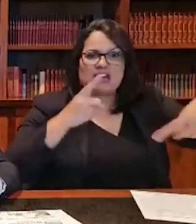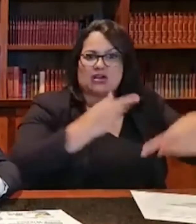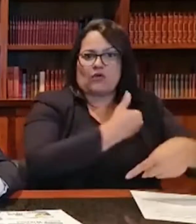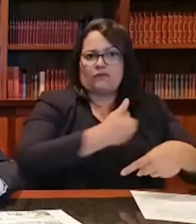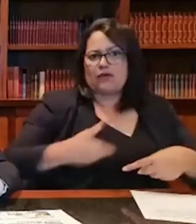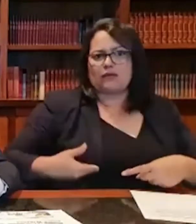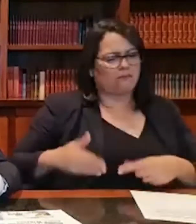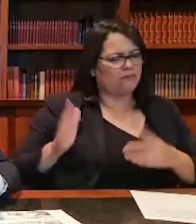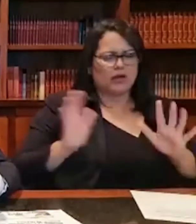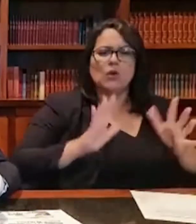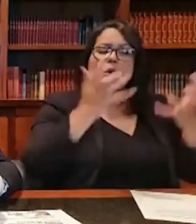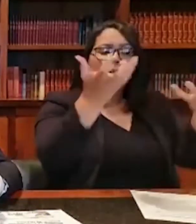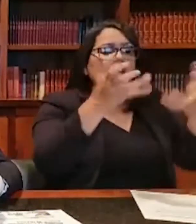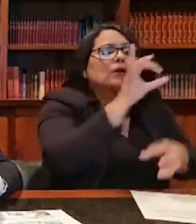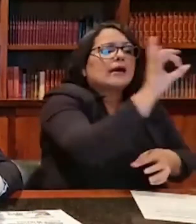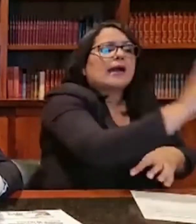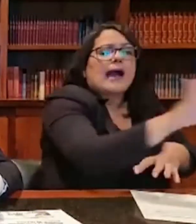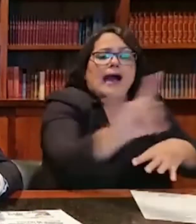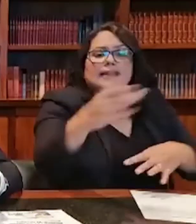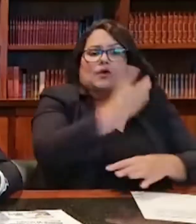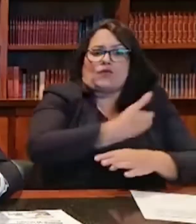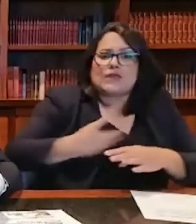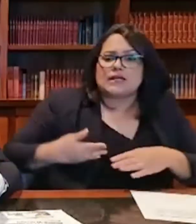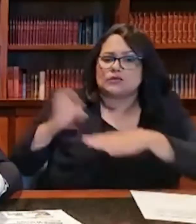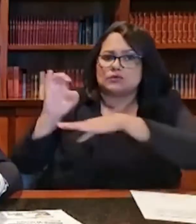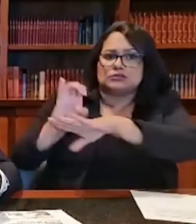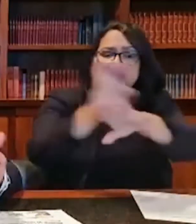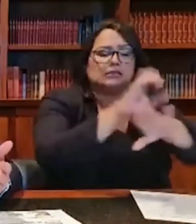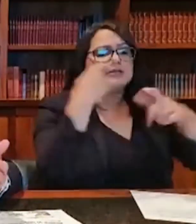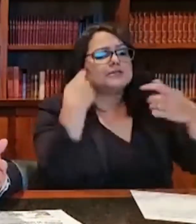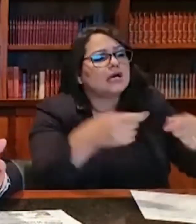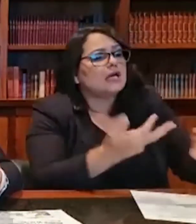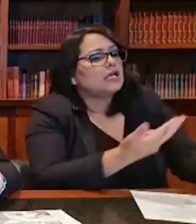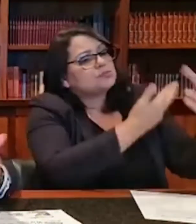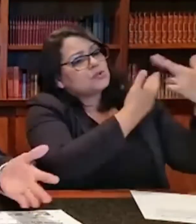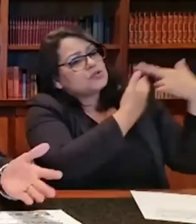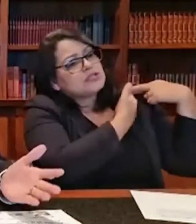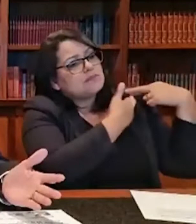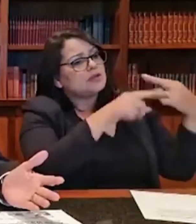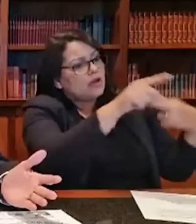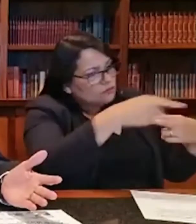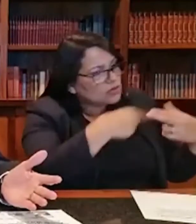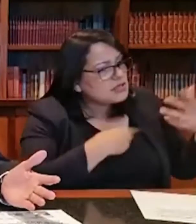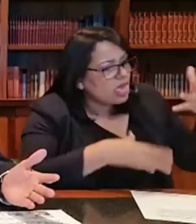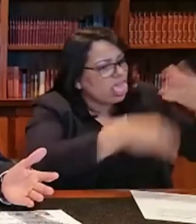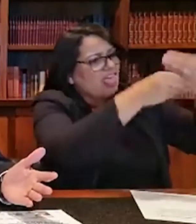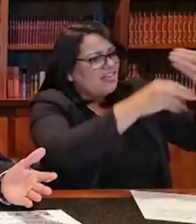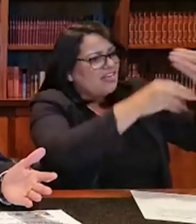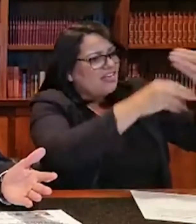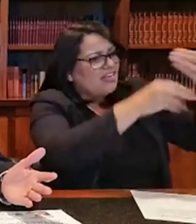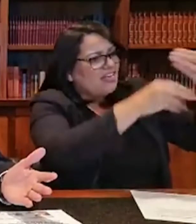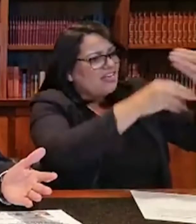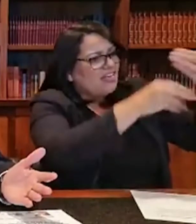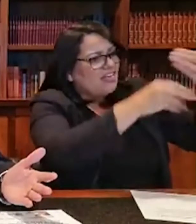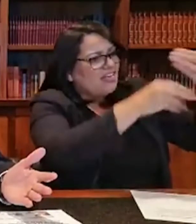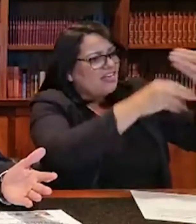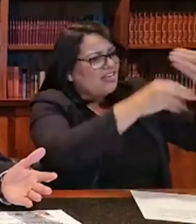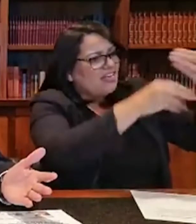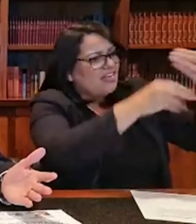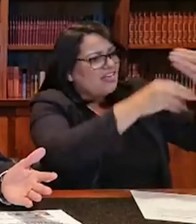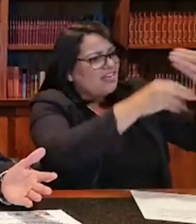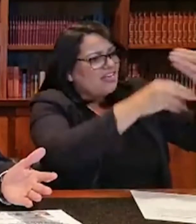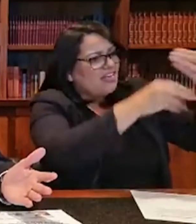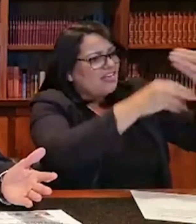cada ente se responsabilize por aquilo, né, que ajuda a aumentar o preço do combustível.